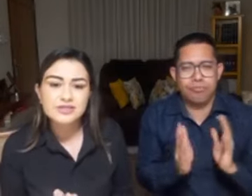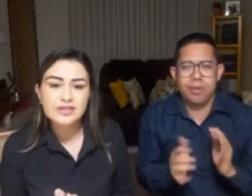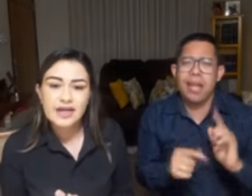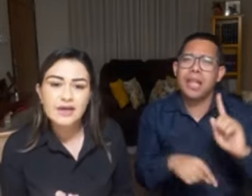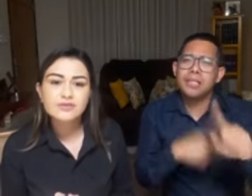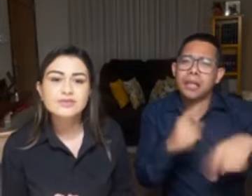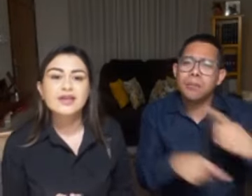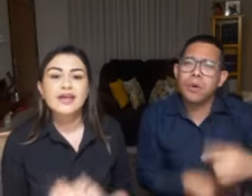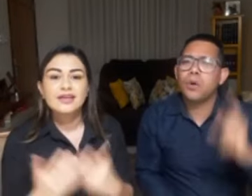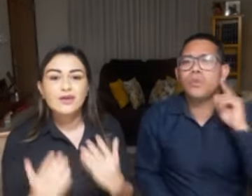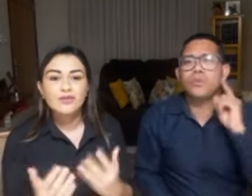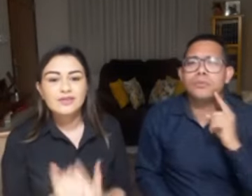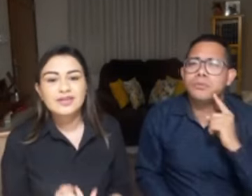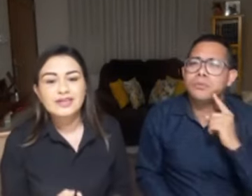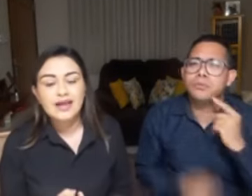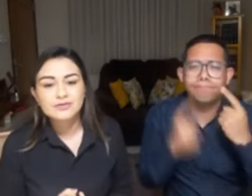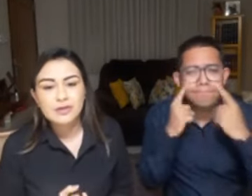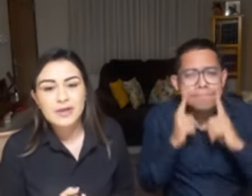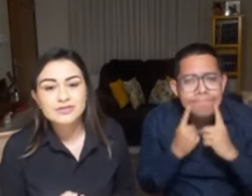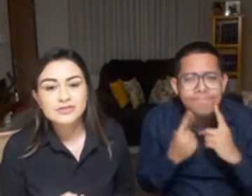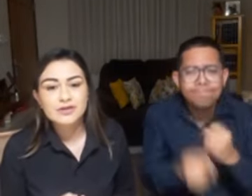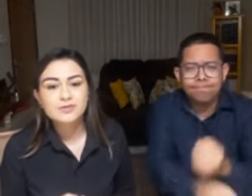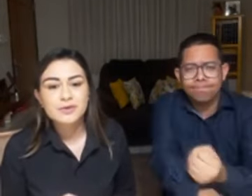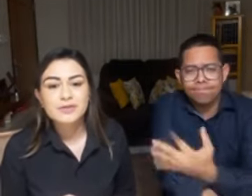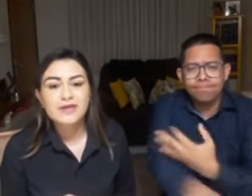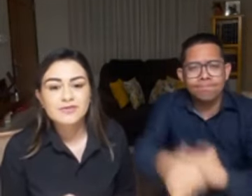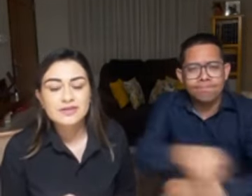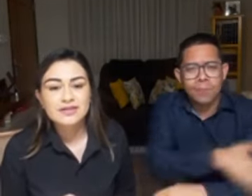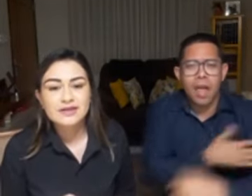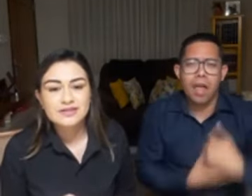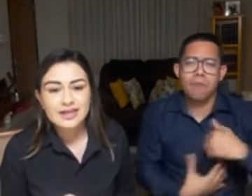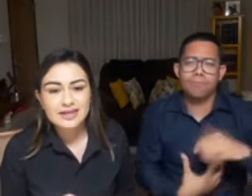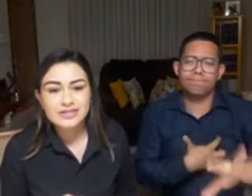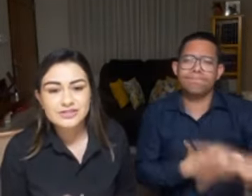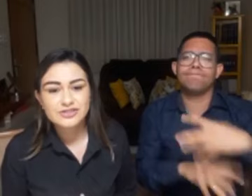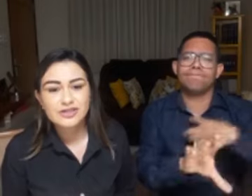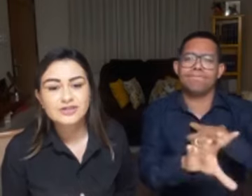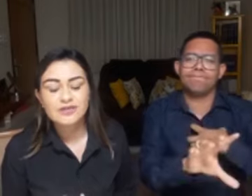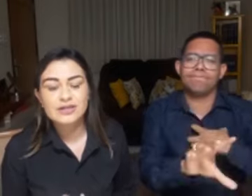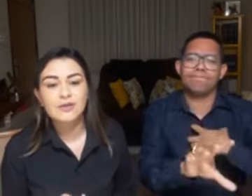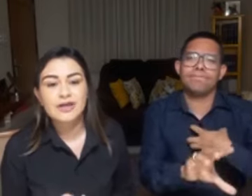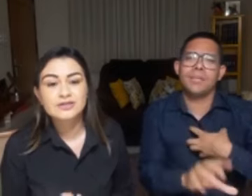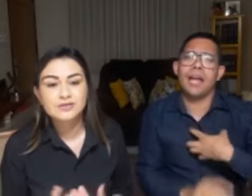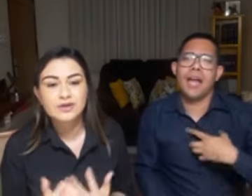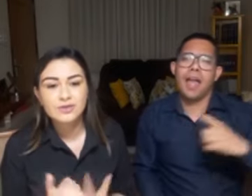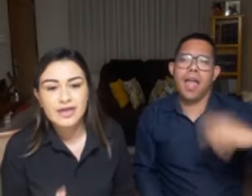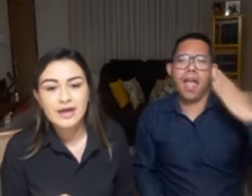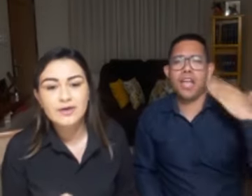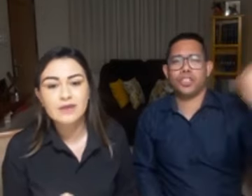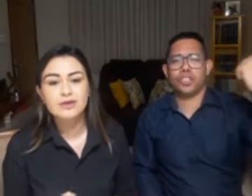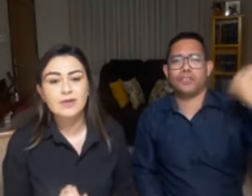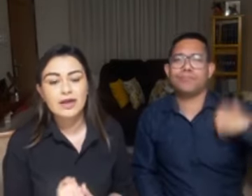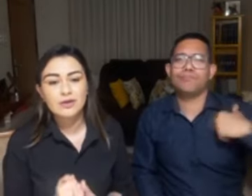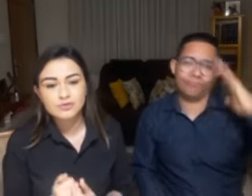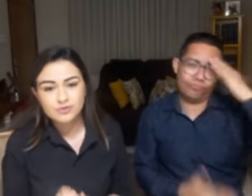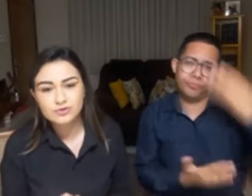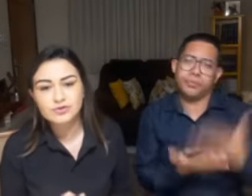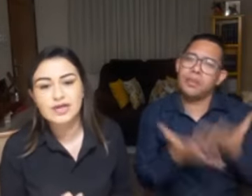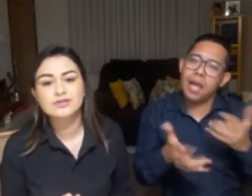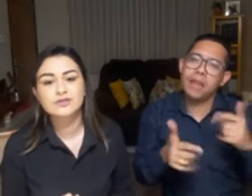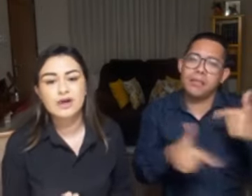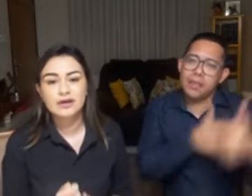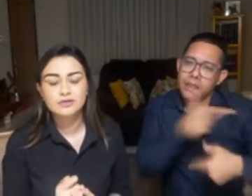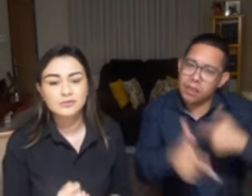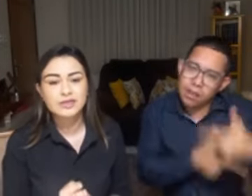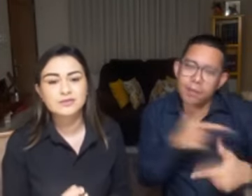presença de Deus, e eu vi que era um chamado de Deus para minha vida, e daquele dia em diante eu falei, não, é isso que eu quero trabalhar com surdos, eu